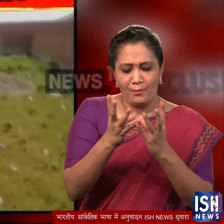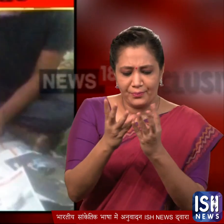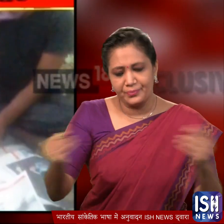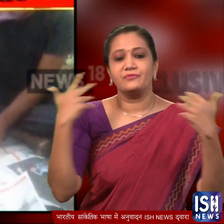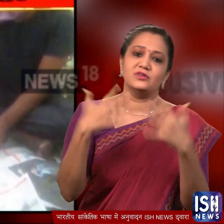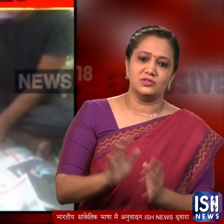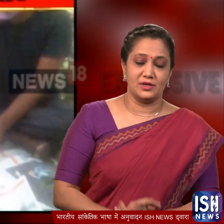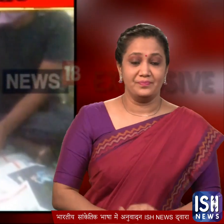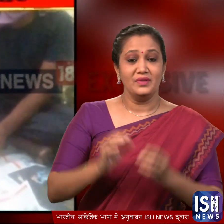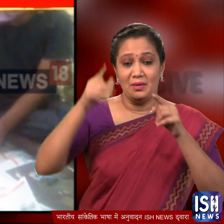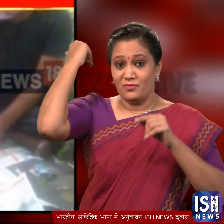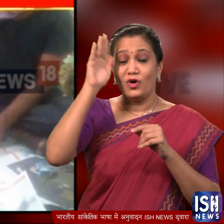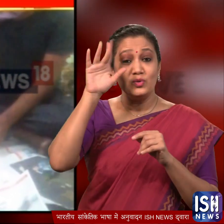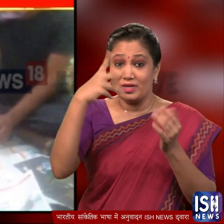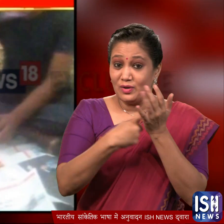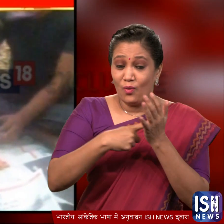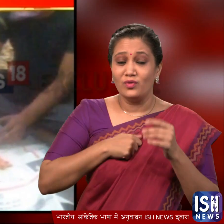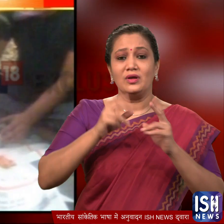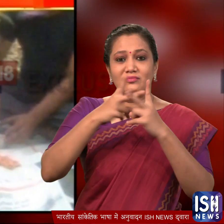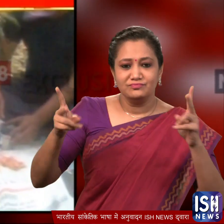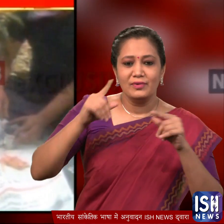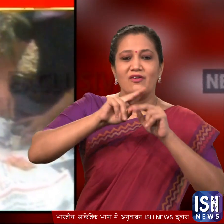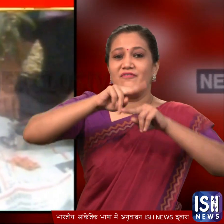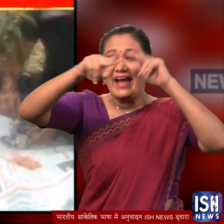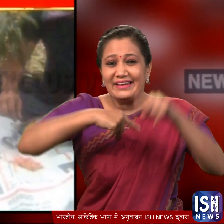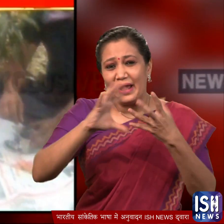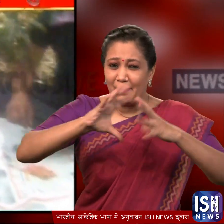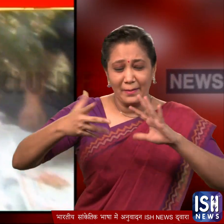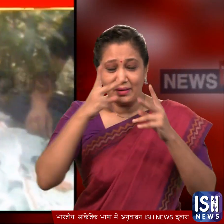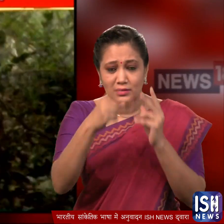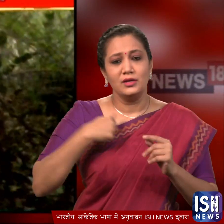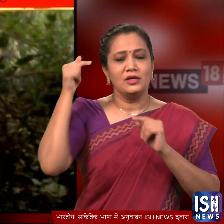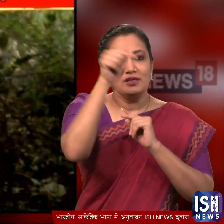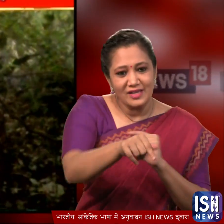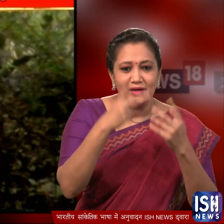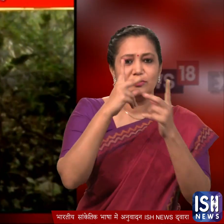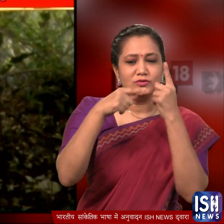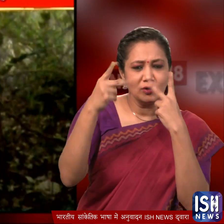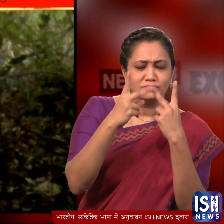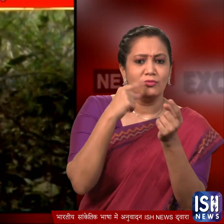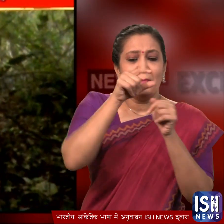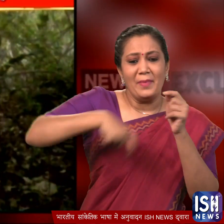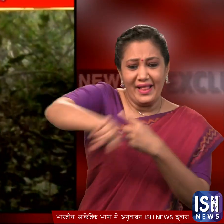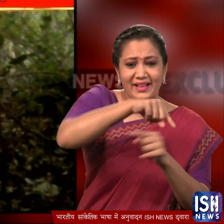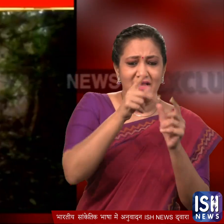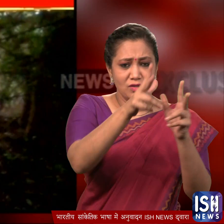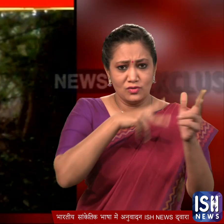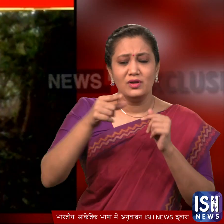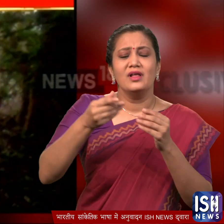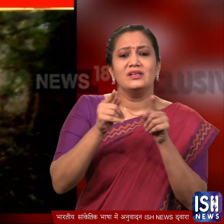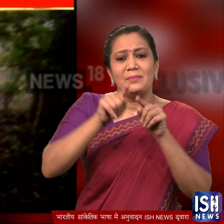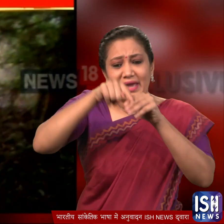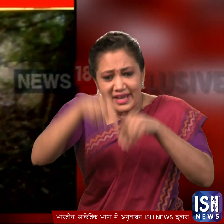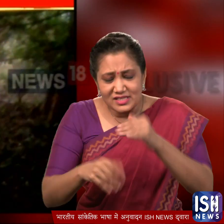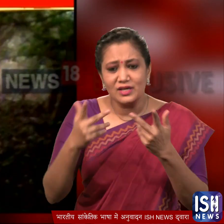कर दिया। ऑपरेशन ब्लास्ट में न्यूज 18 की टीम बमों के एक अवैध कारखाने में पहुंची थी, जहां देसी बम बना रहे लोगों ने बताया था कि चुनाव